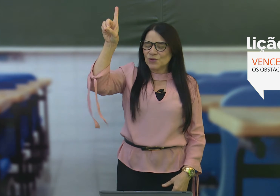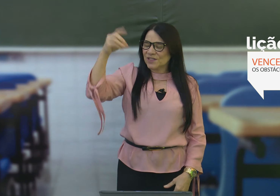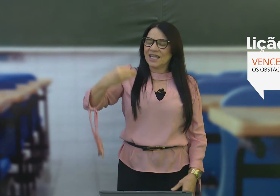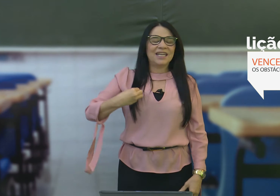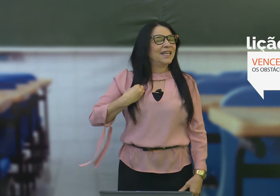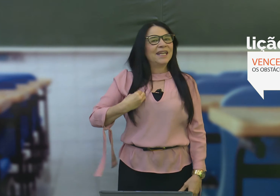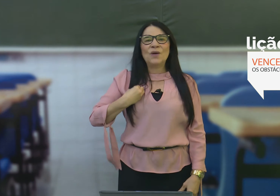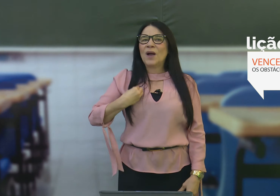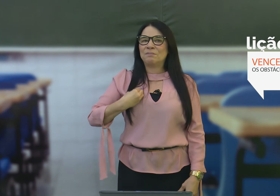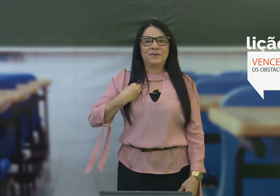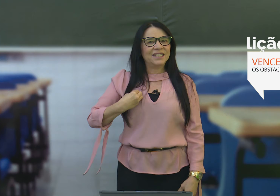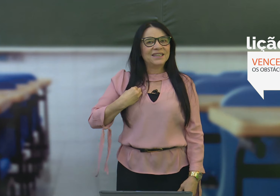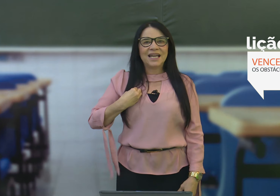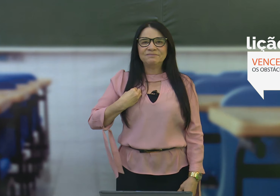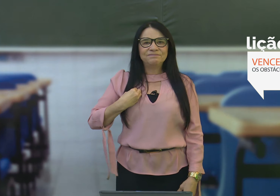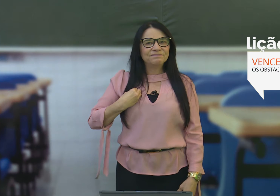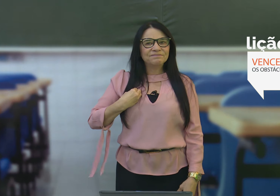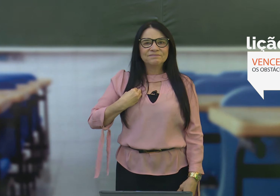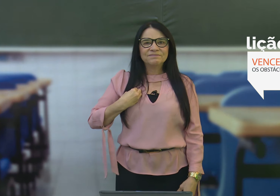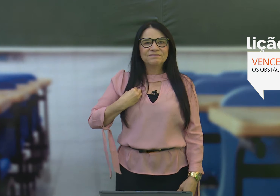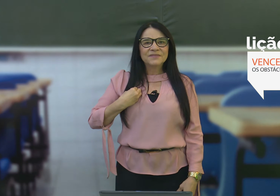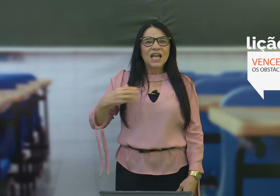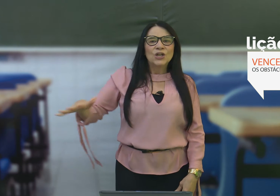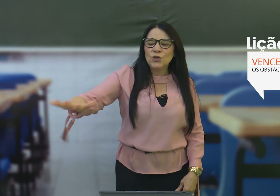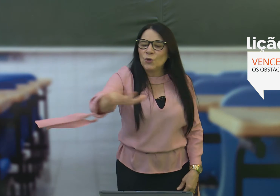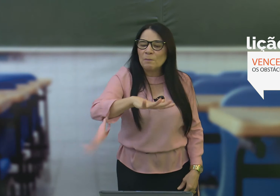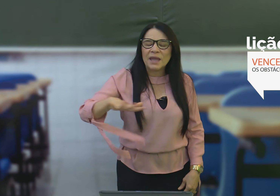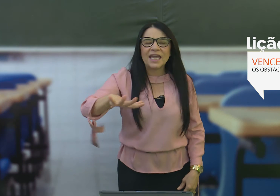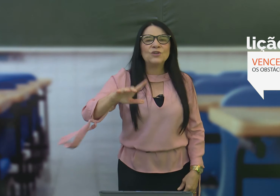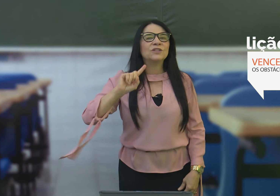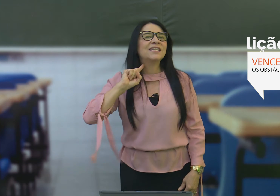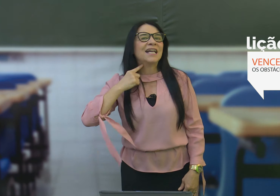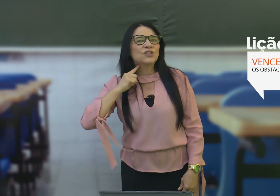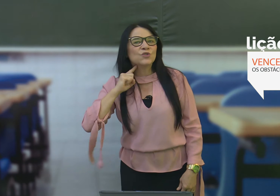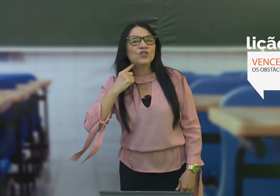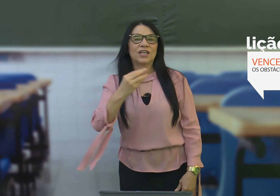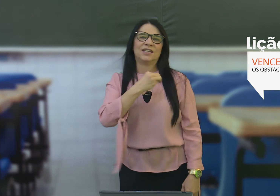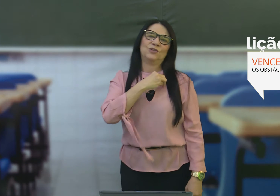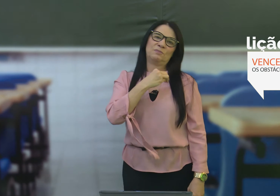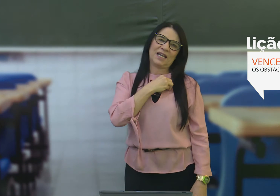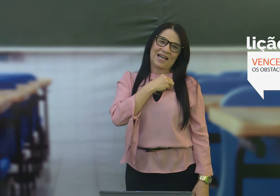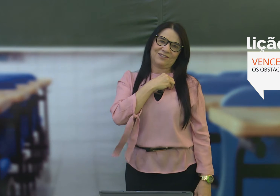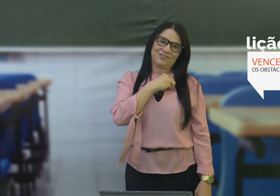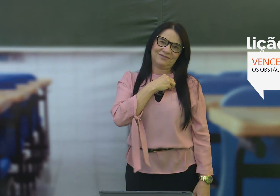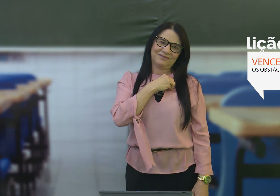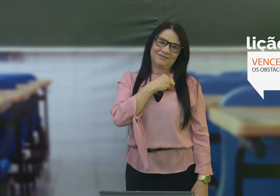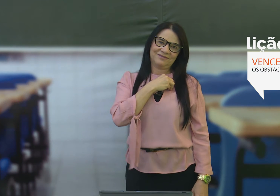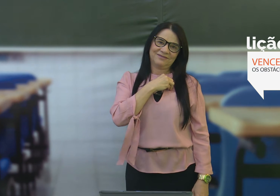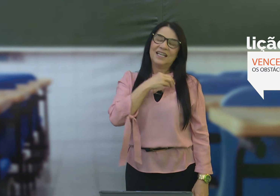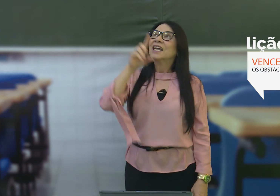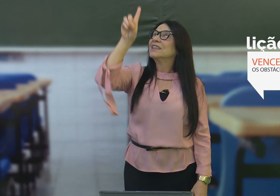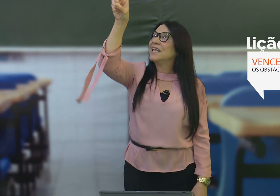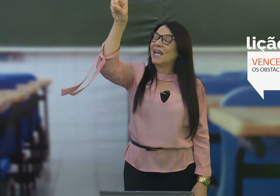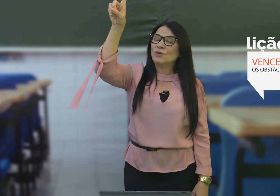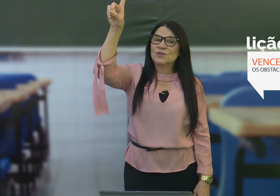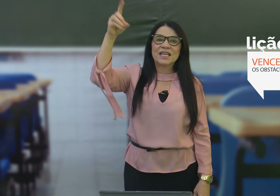Deus, ele não habita no meio da sujeira e do pecado. Deus,